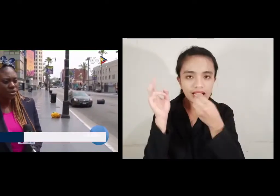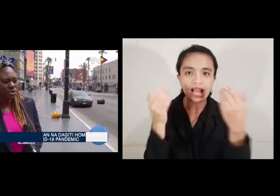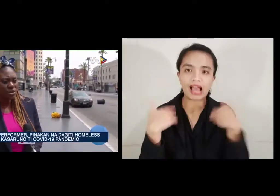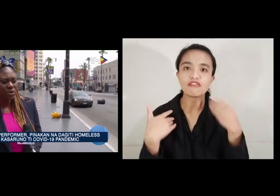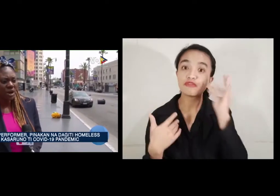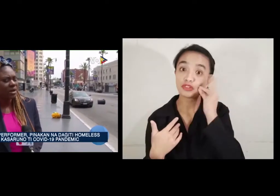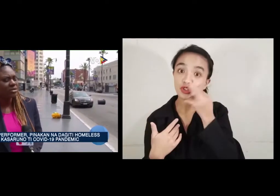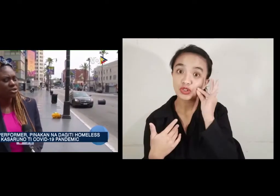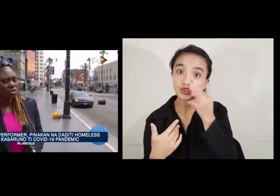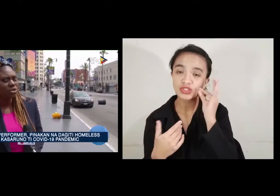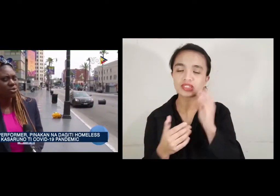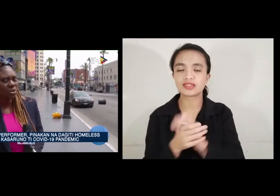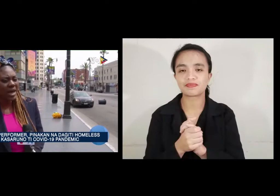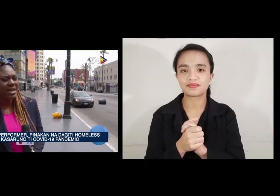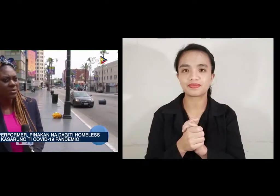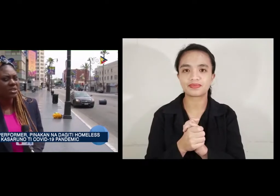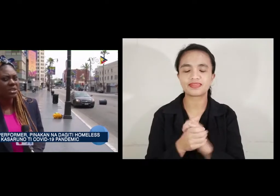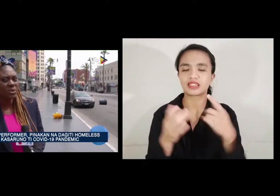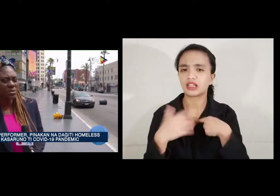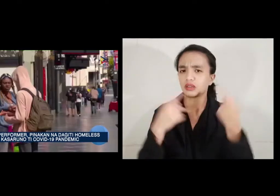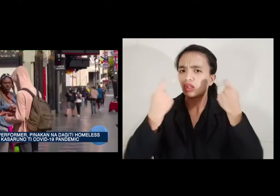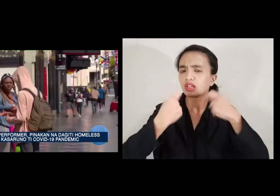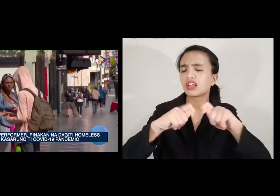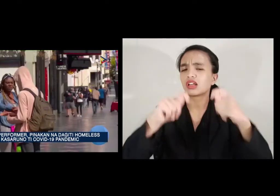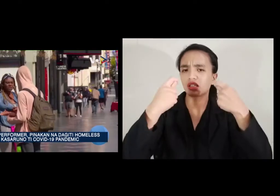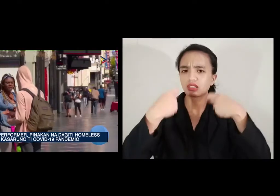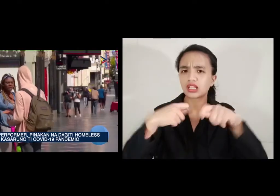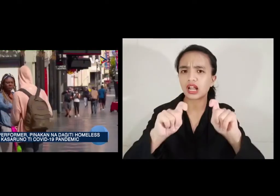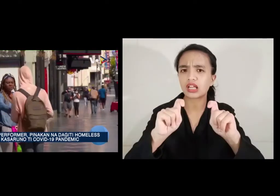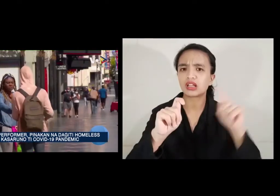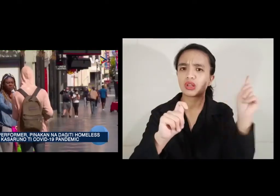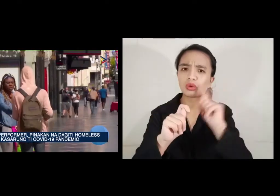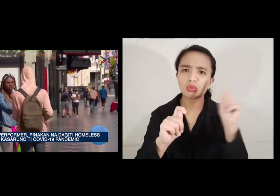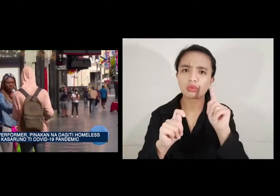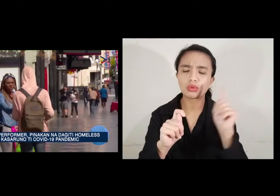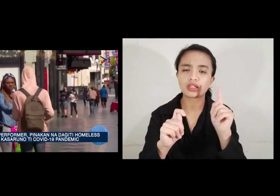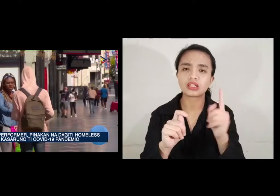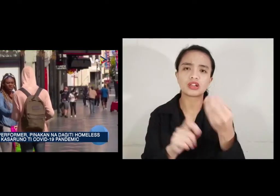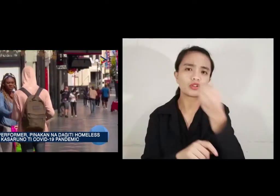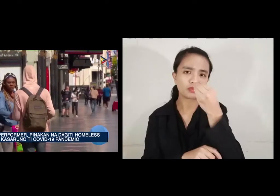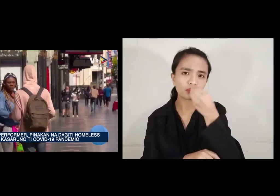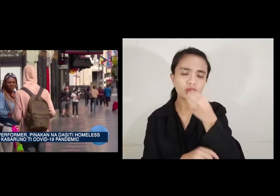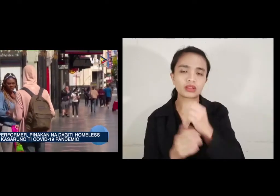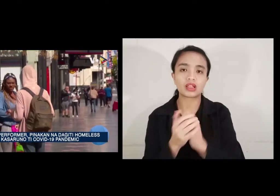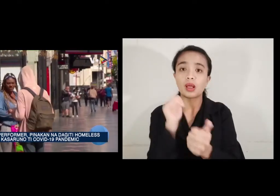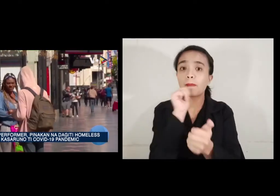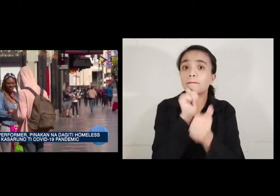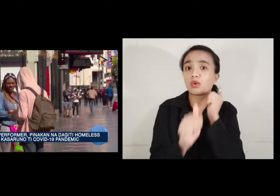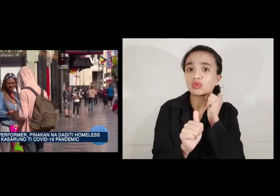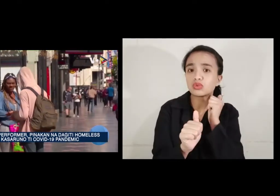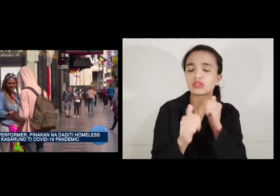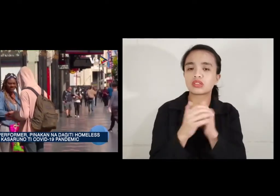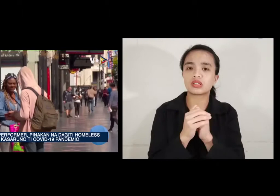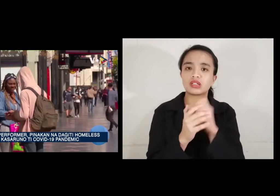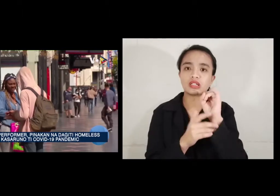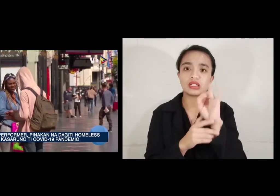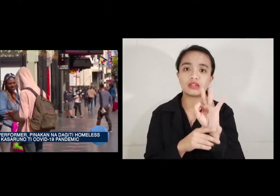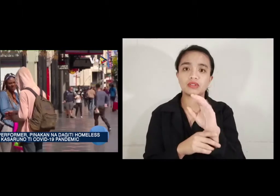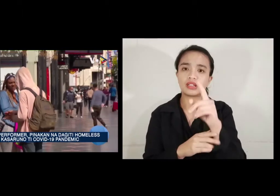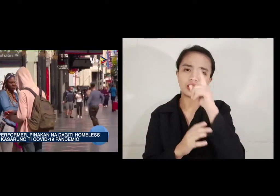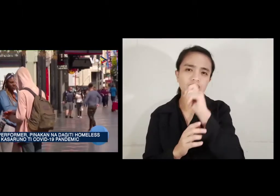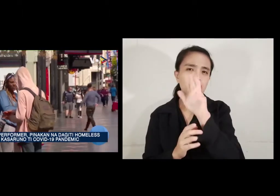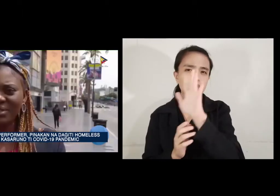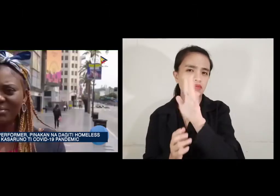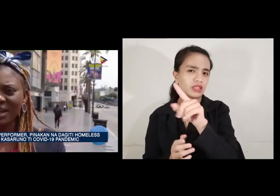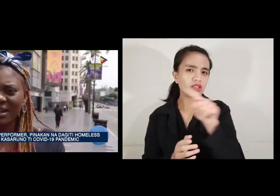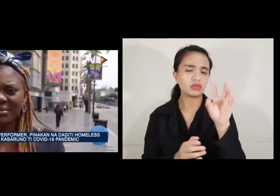have fruits. I try as much as possible to get the organic food. Mostly I'm up to between 50 and